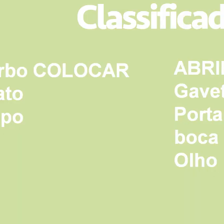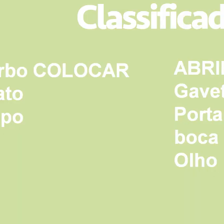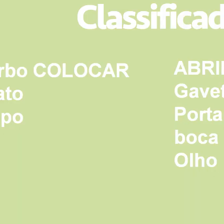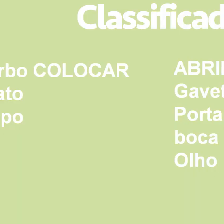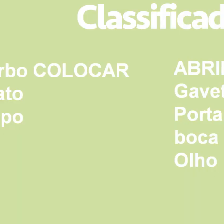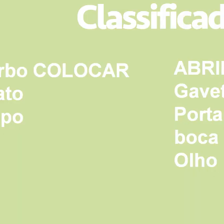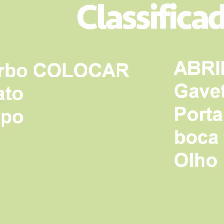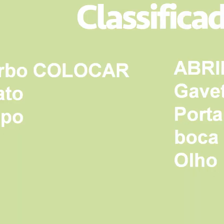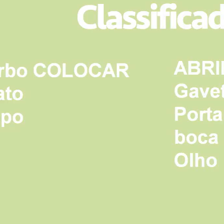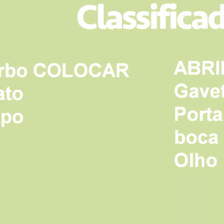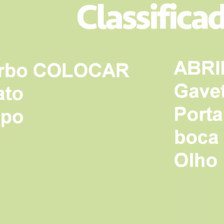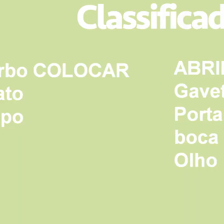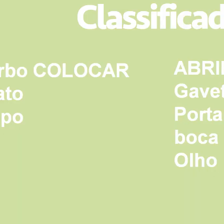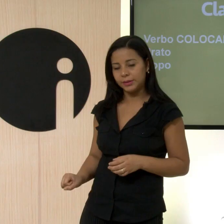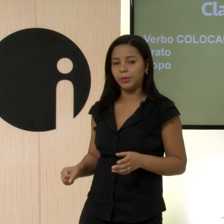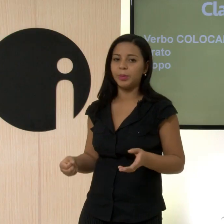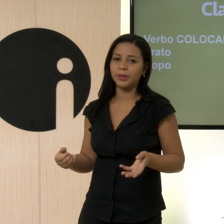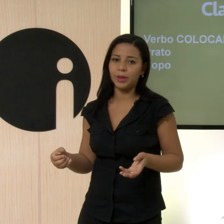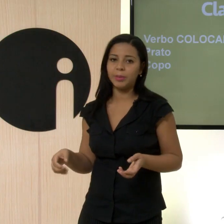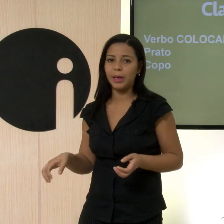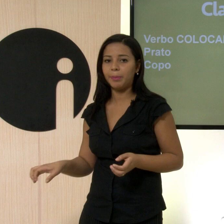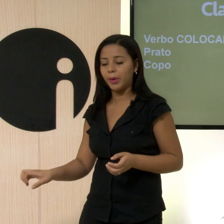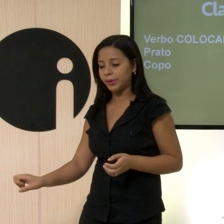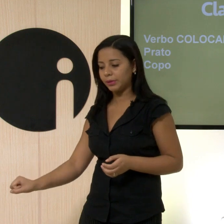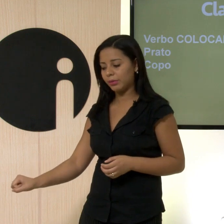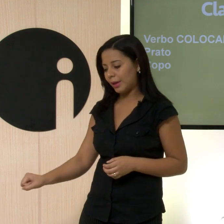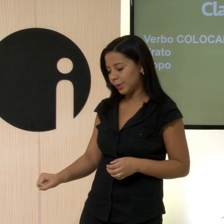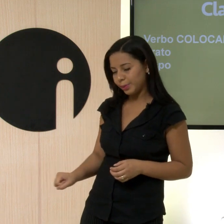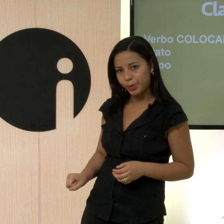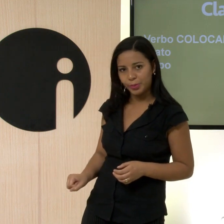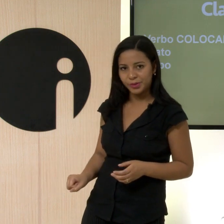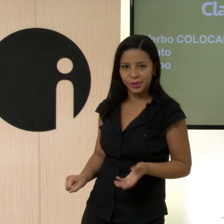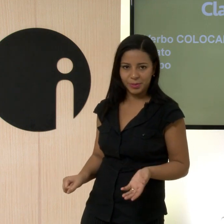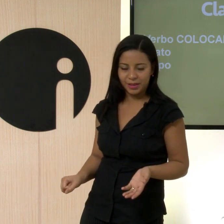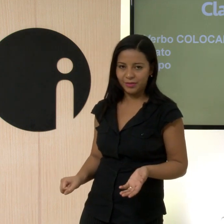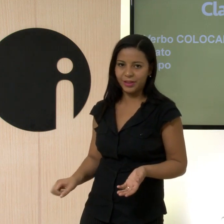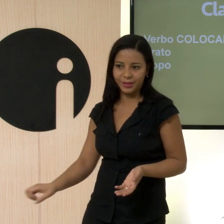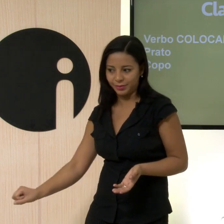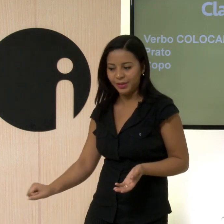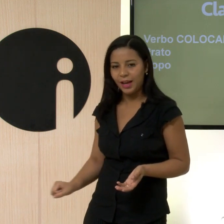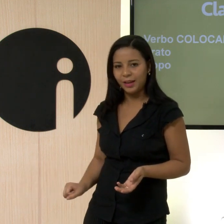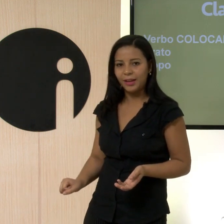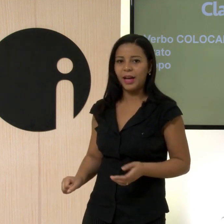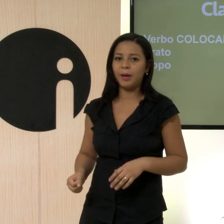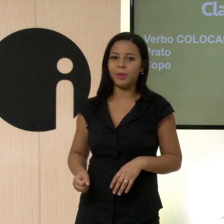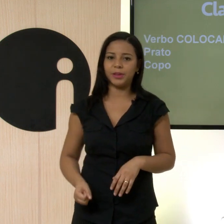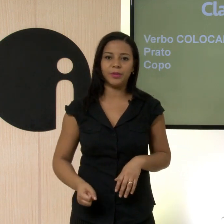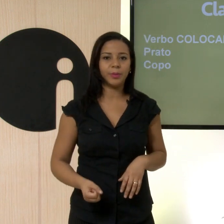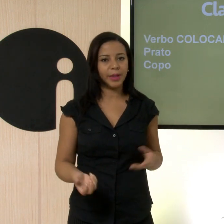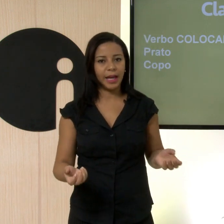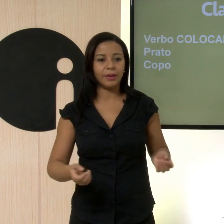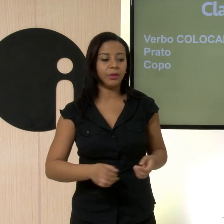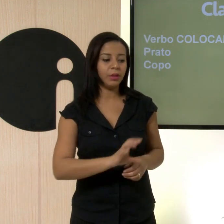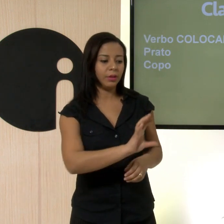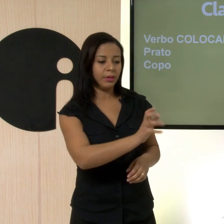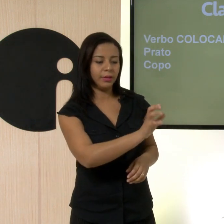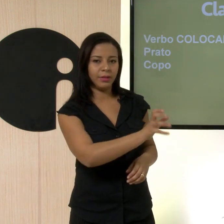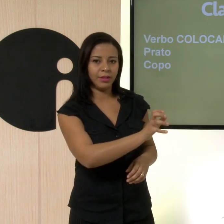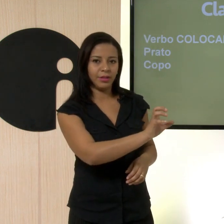abrir a porta assim? Não posso abrir a porta, no caso, como se fosse uma gaveta, não dá. A porta eu vou pegar e vou